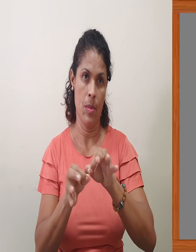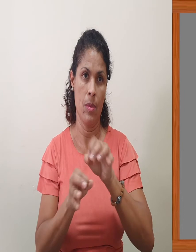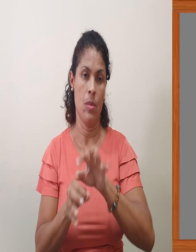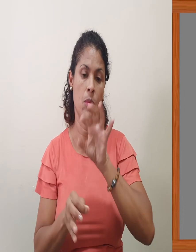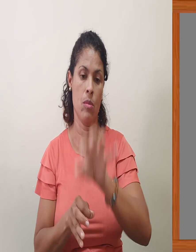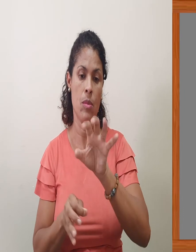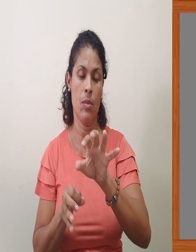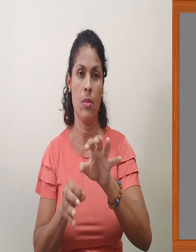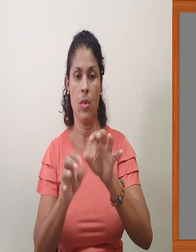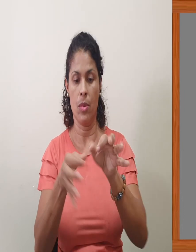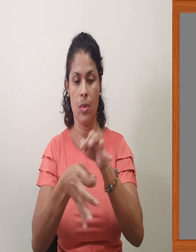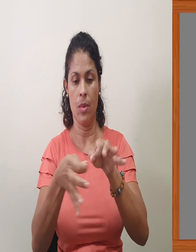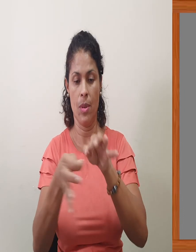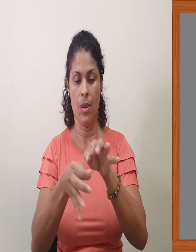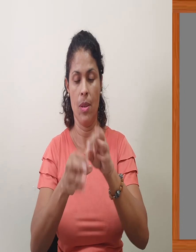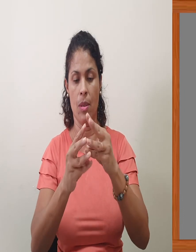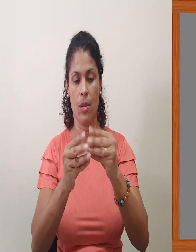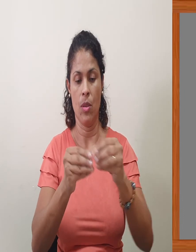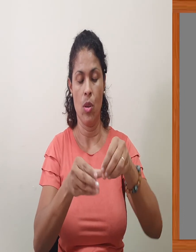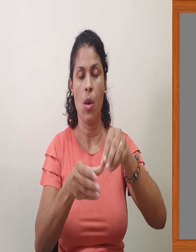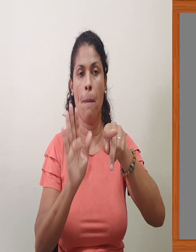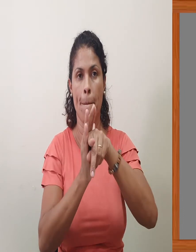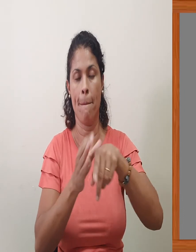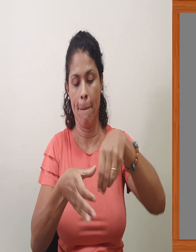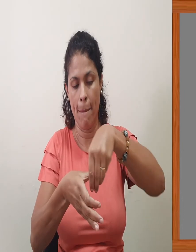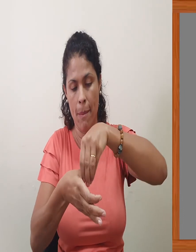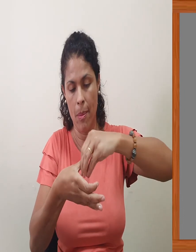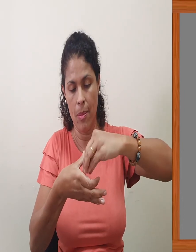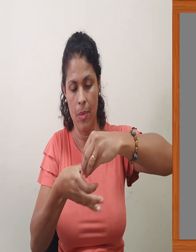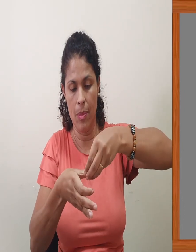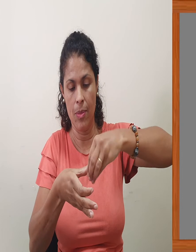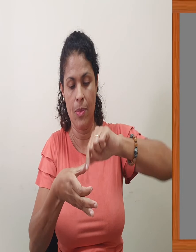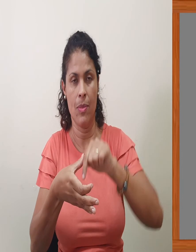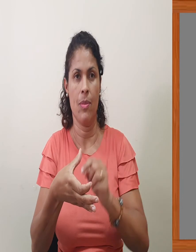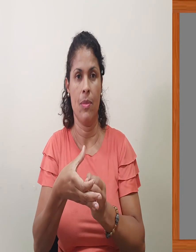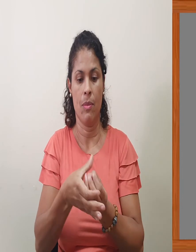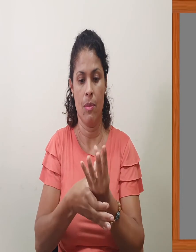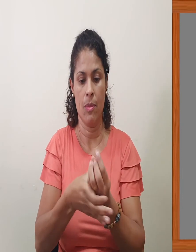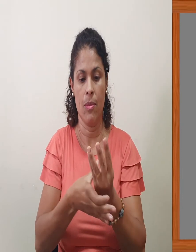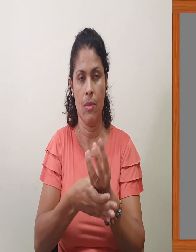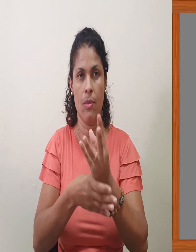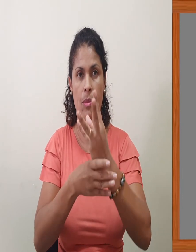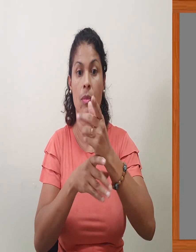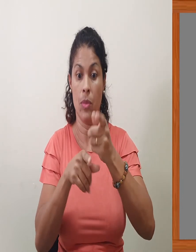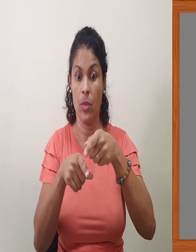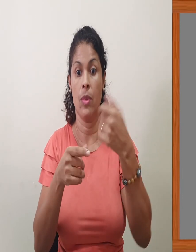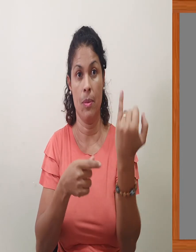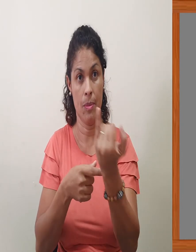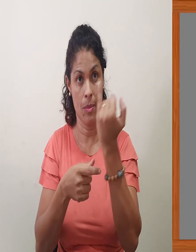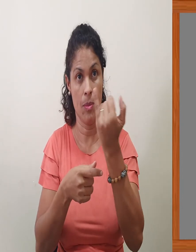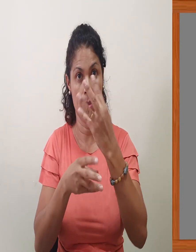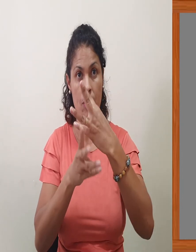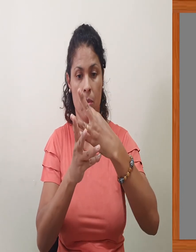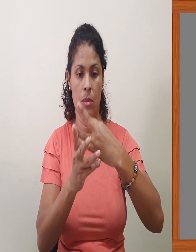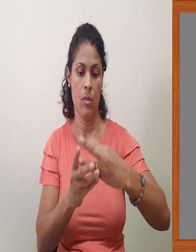à produção do BCL2 pró-apoptótico. Este BCL2 pró-apoptótico induz a apoptose